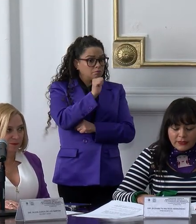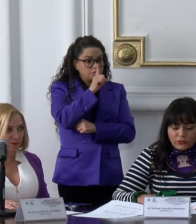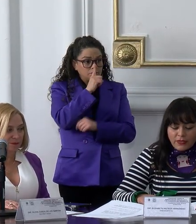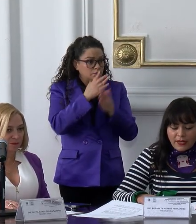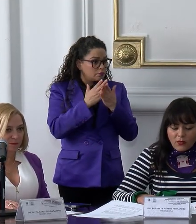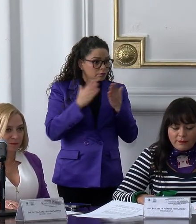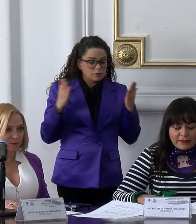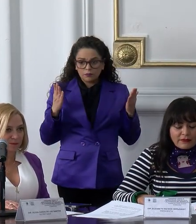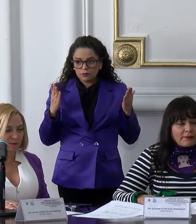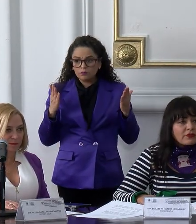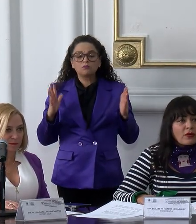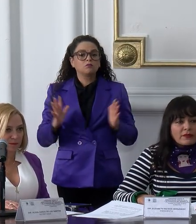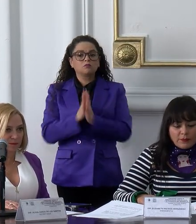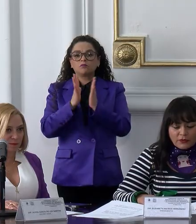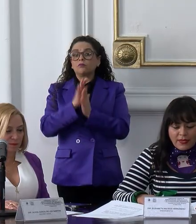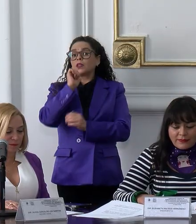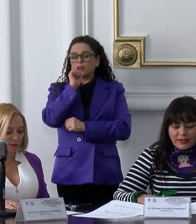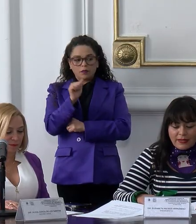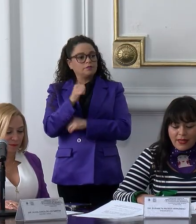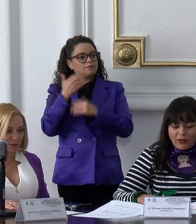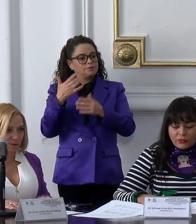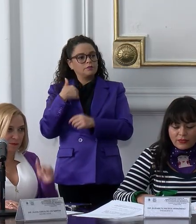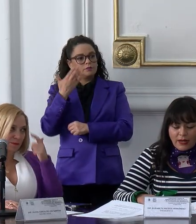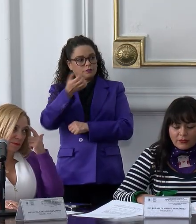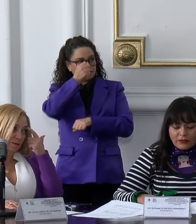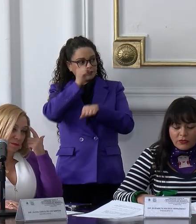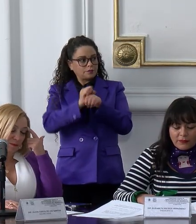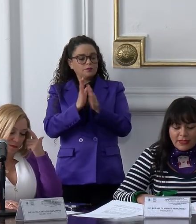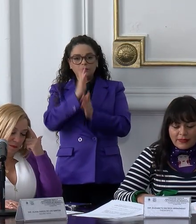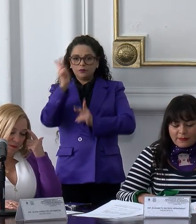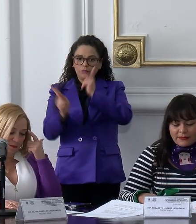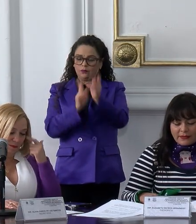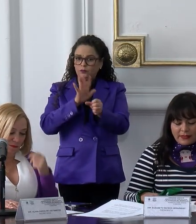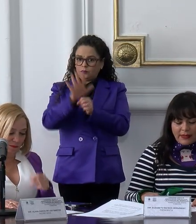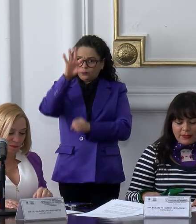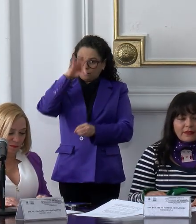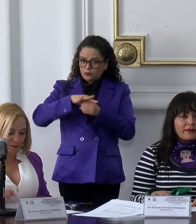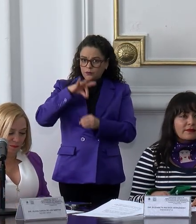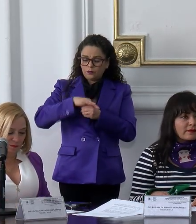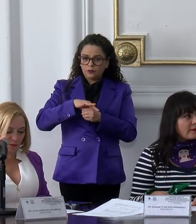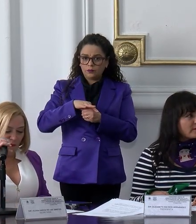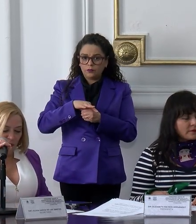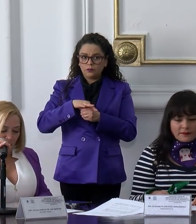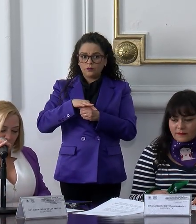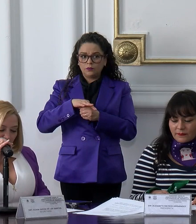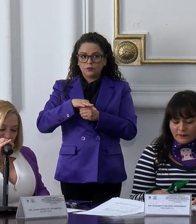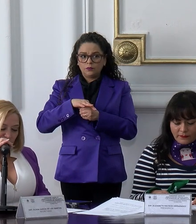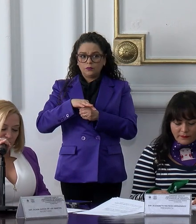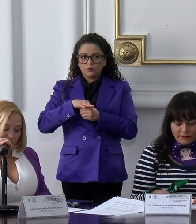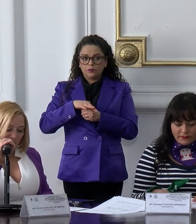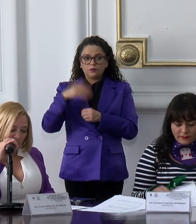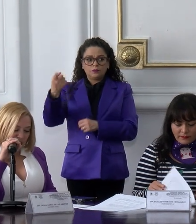En virtud de que no hay participaciones, procede a la Secretaría a consultar la votación nominal del presente dictamen.